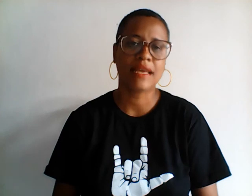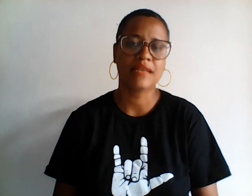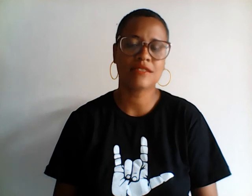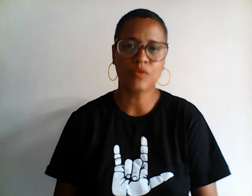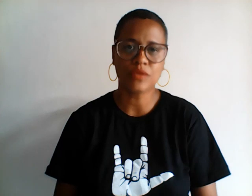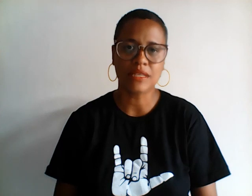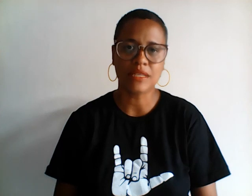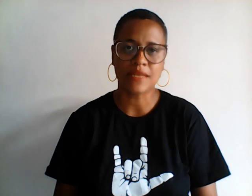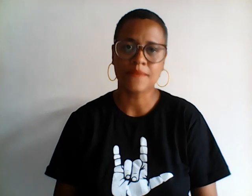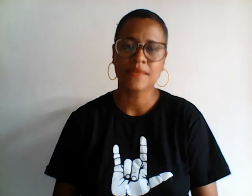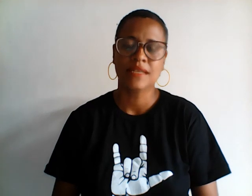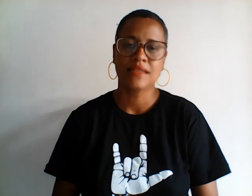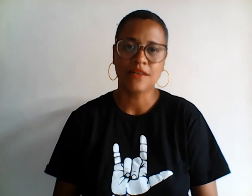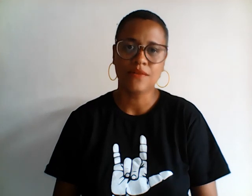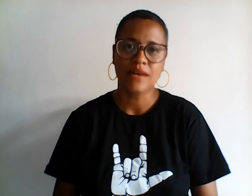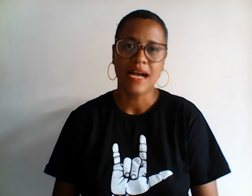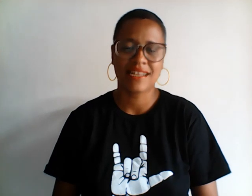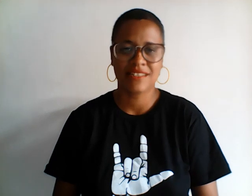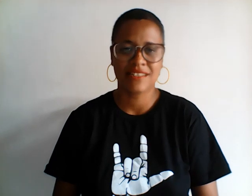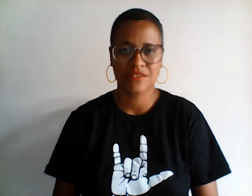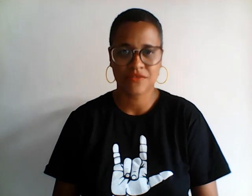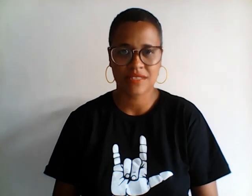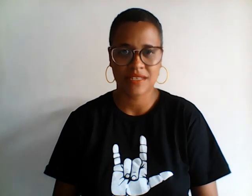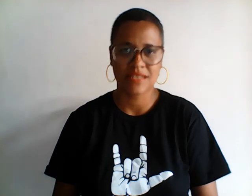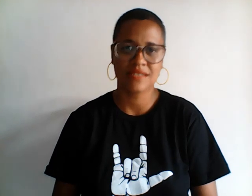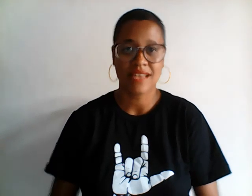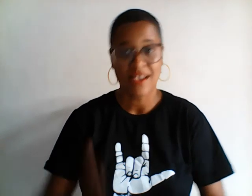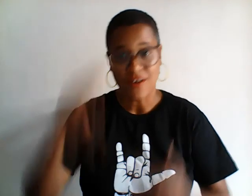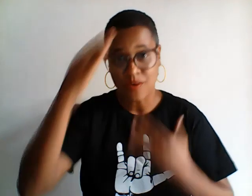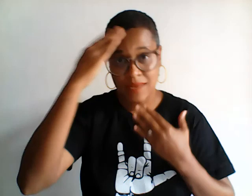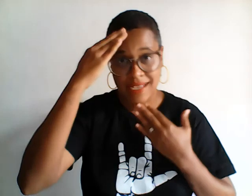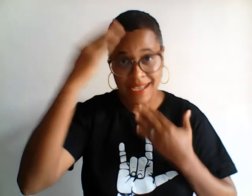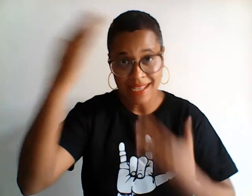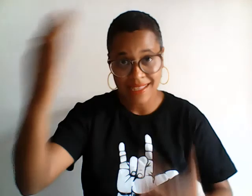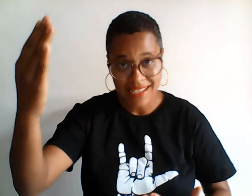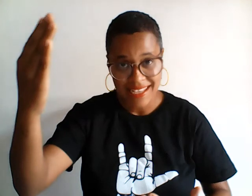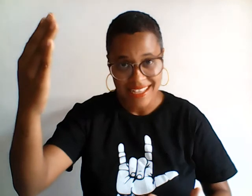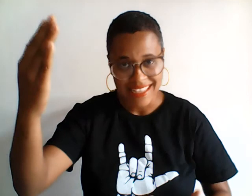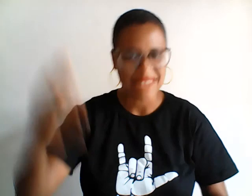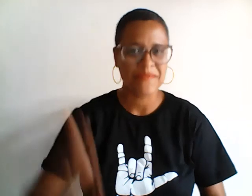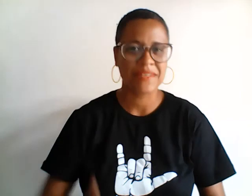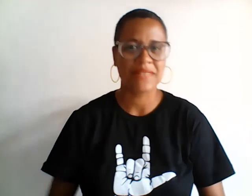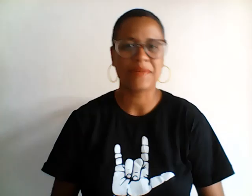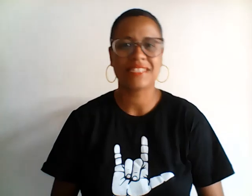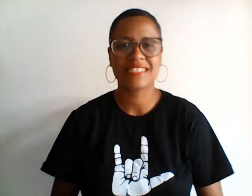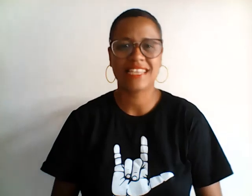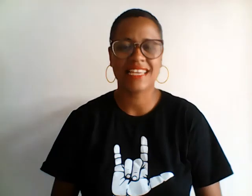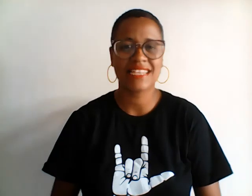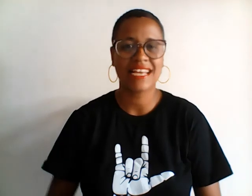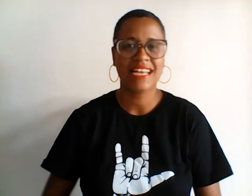se comunique. Então, agradeço a vocês, obrigada, tá, pela paciência de